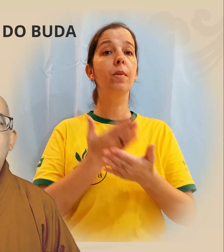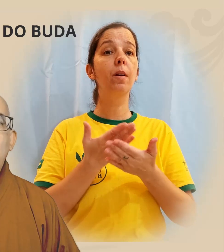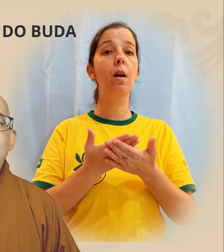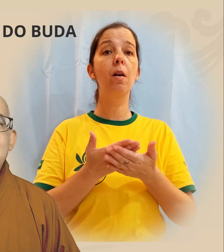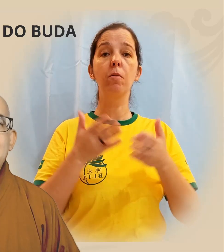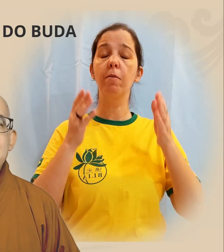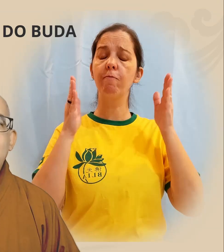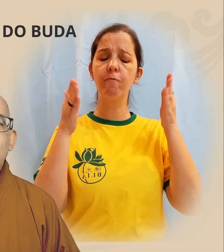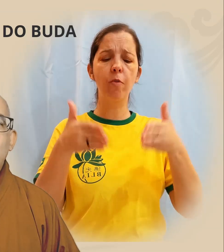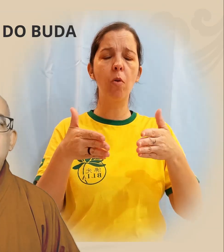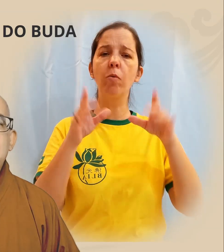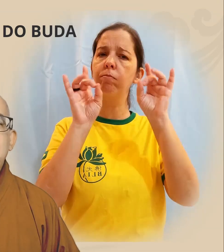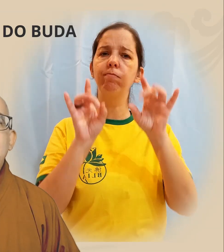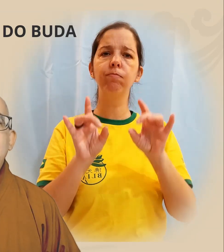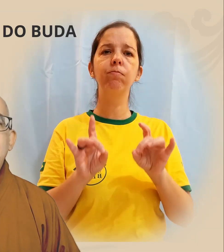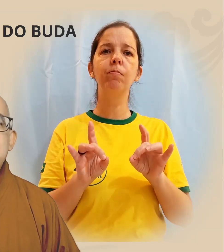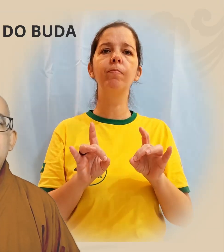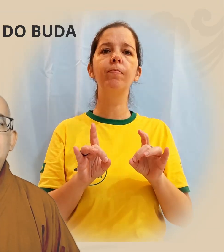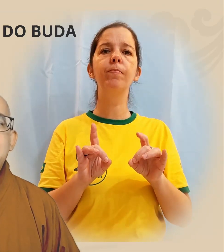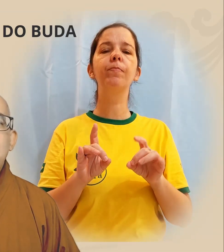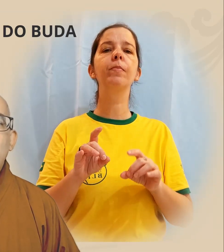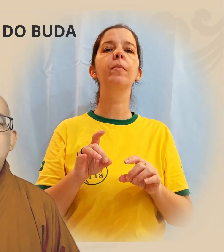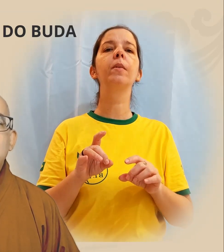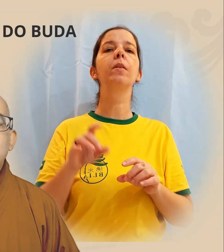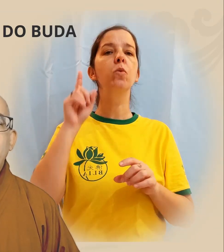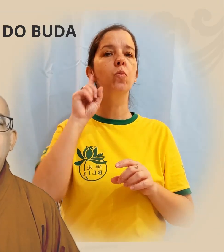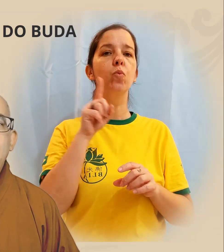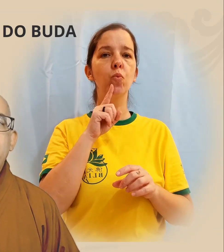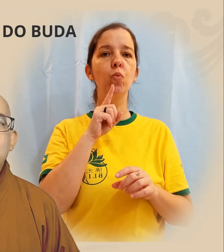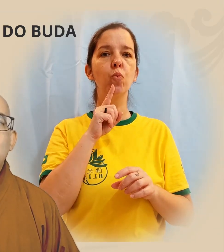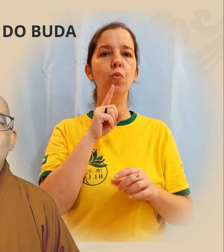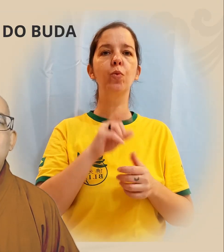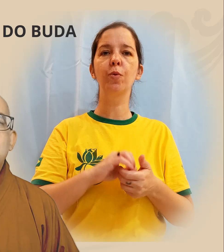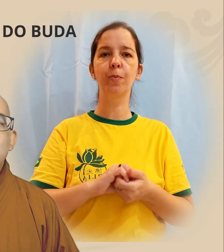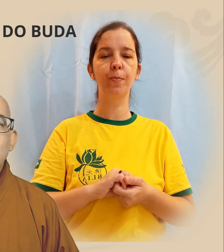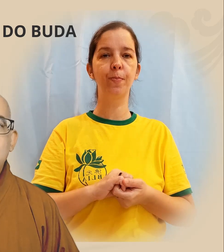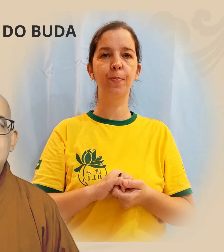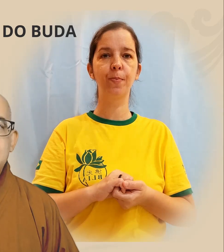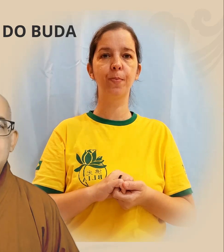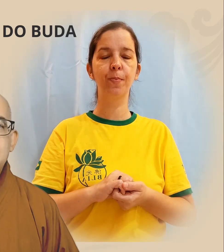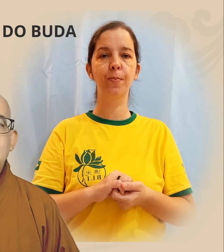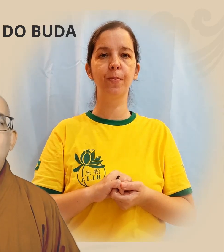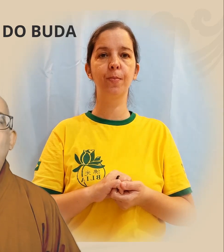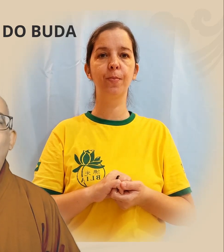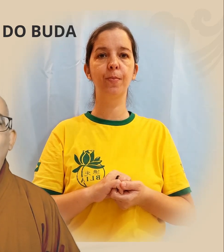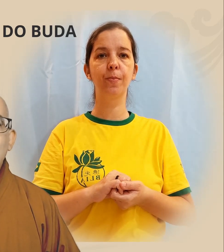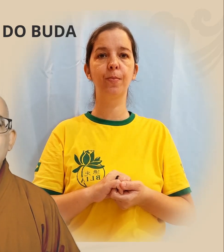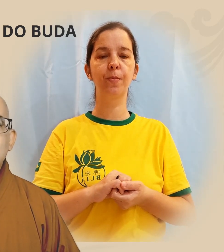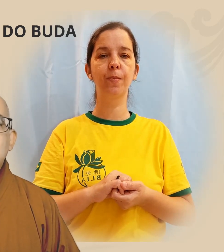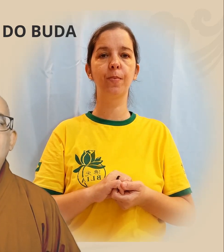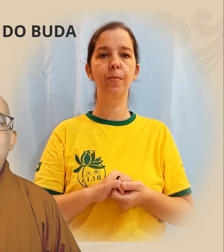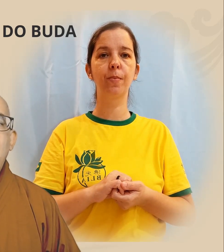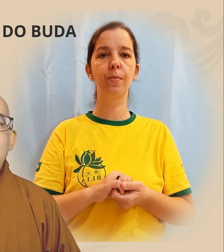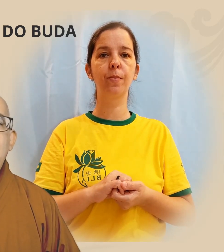uma aula desenvolvida especialmente para pessoas surdas,